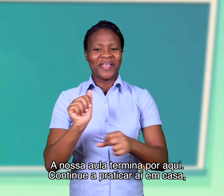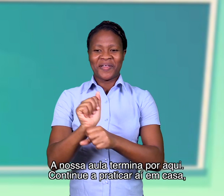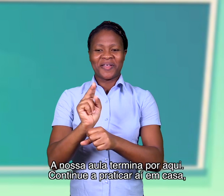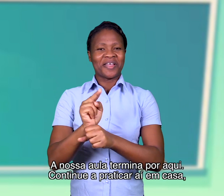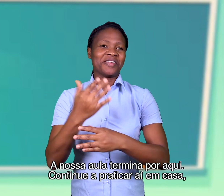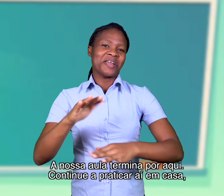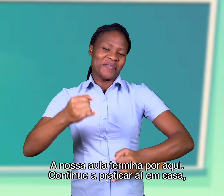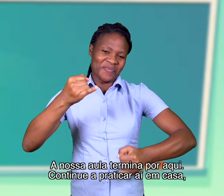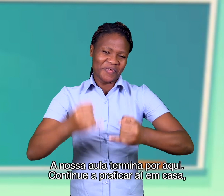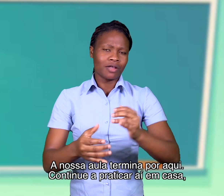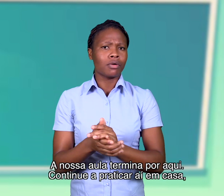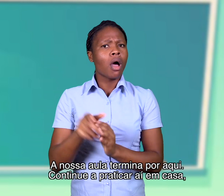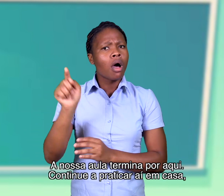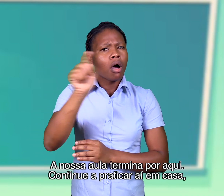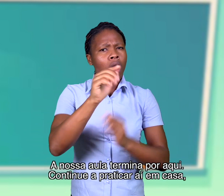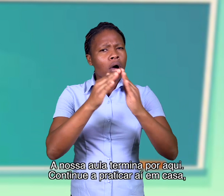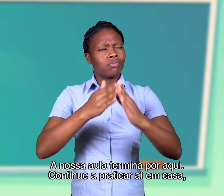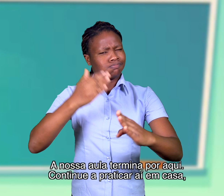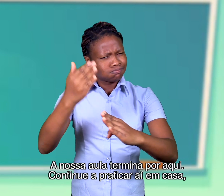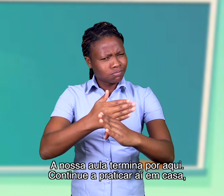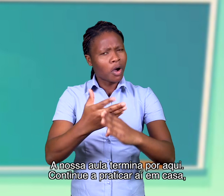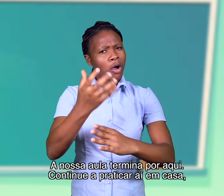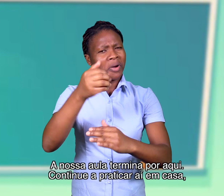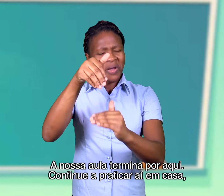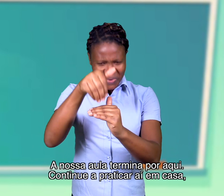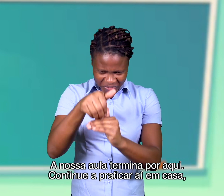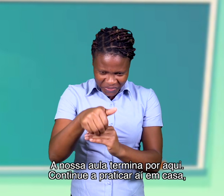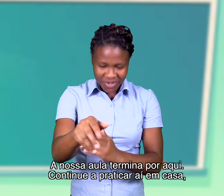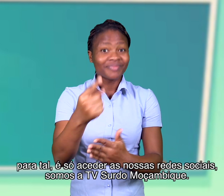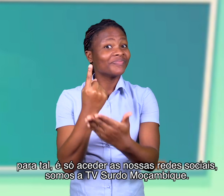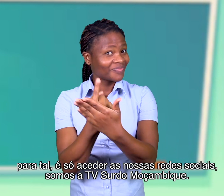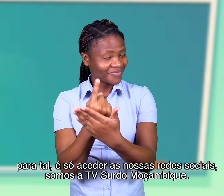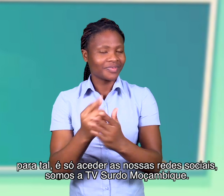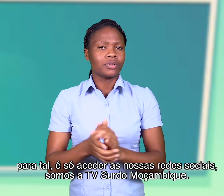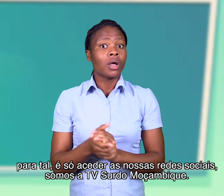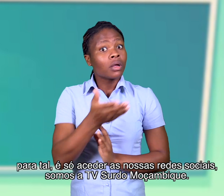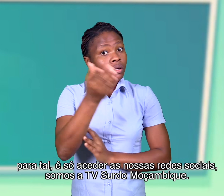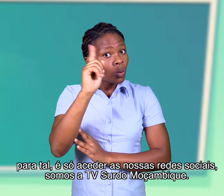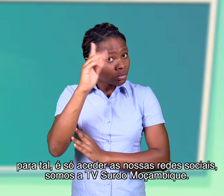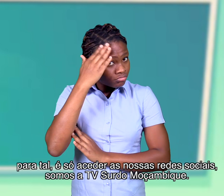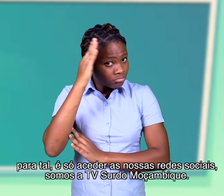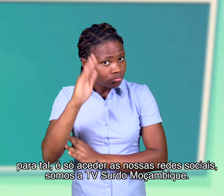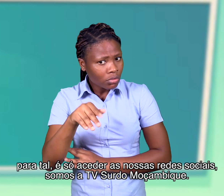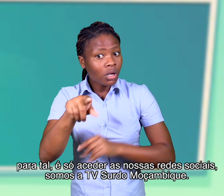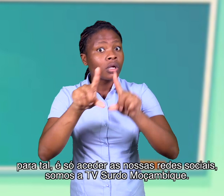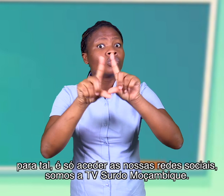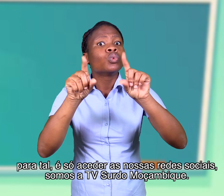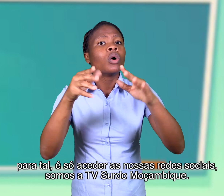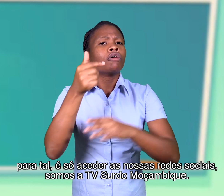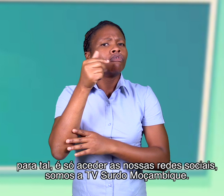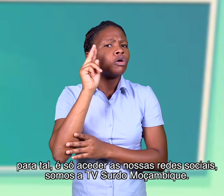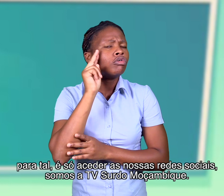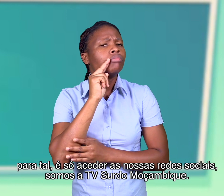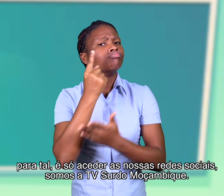A nossa aula de hoje termina por aqui. Continue a praticar aí em casa. Para tal, é só aceder às nossas redes